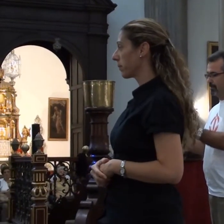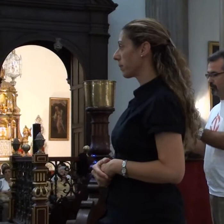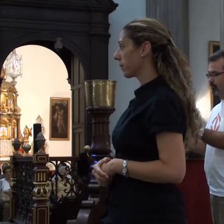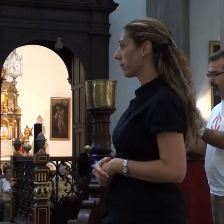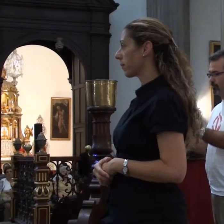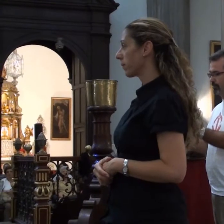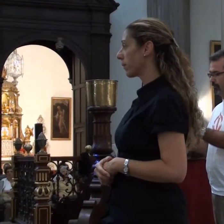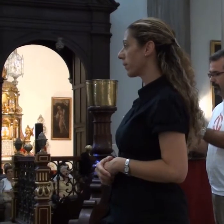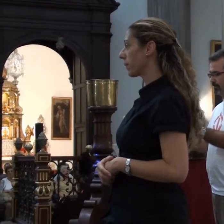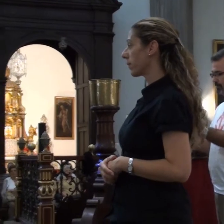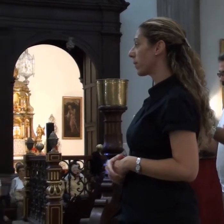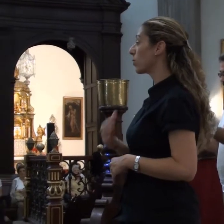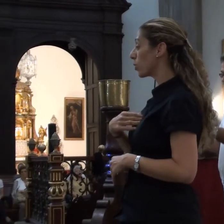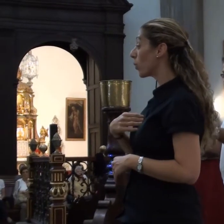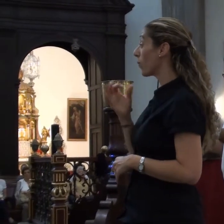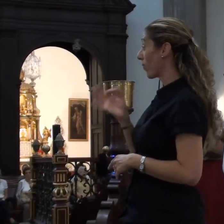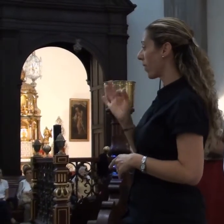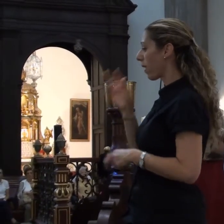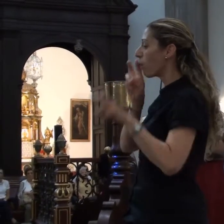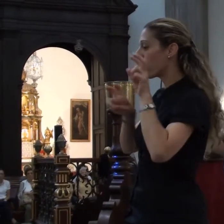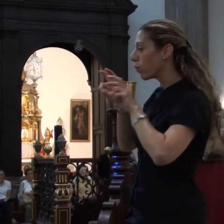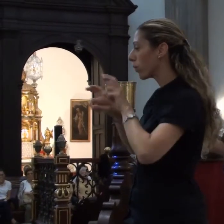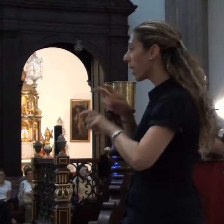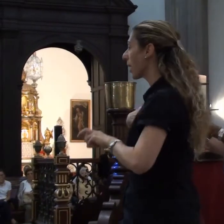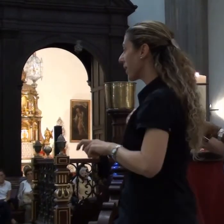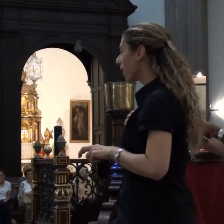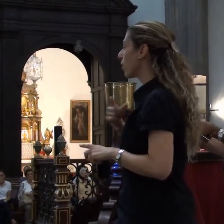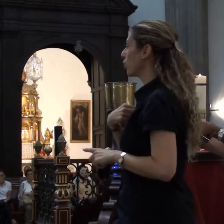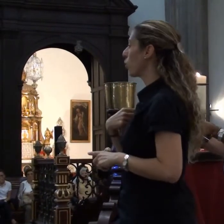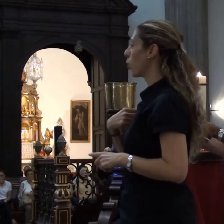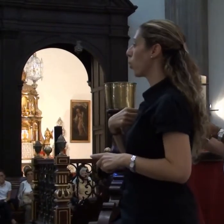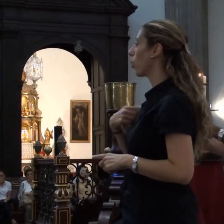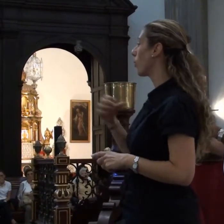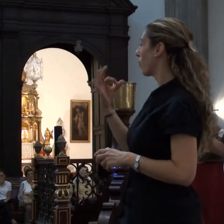hacer buscadores de verdad no amos de